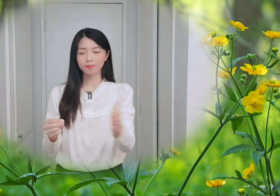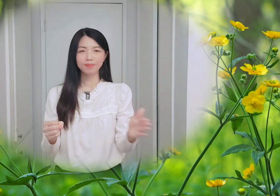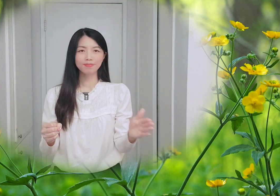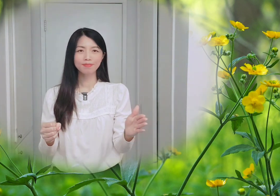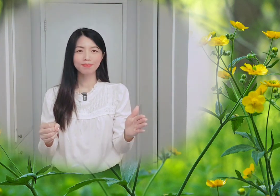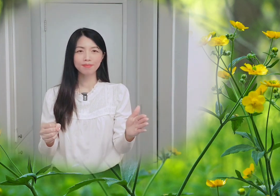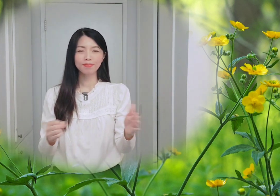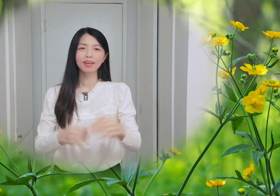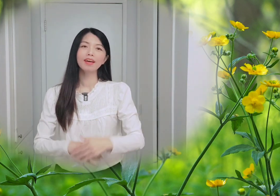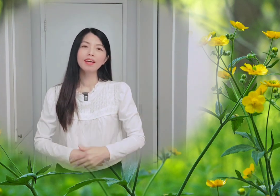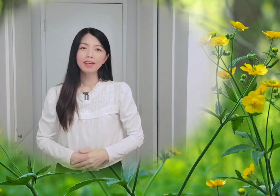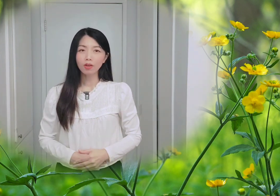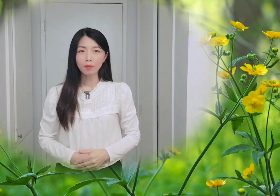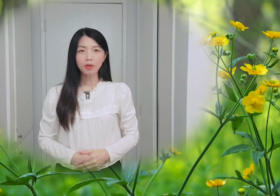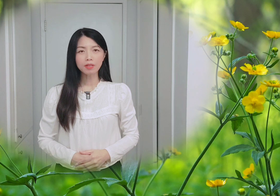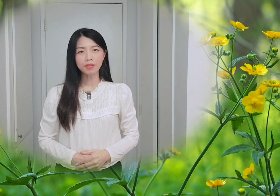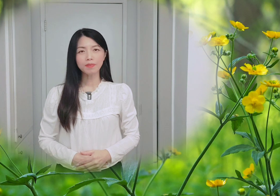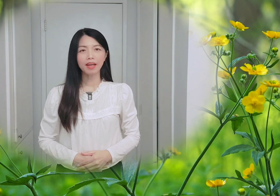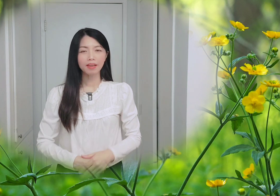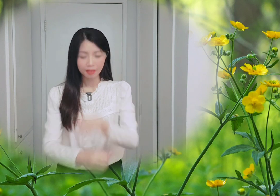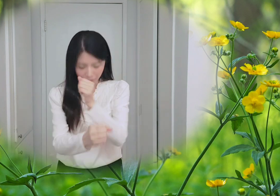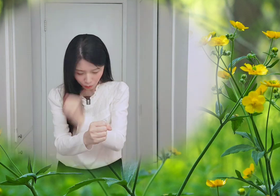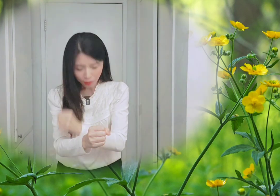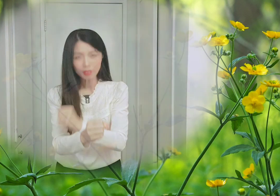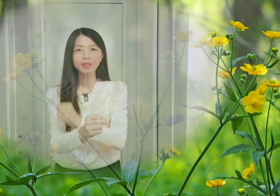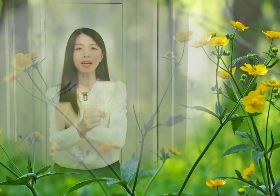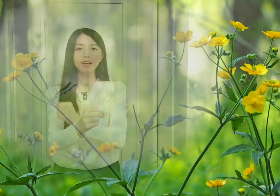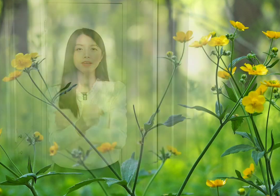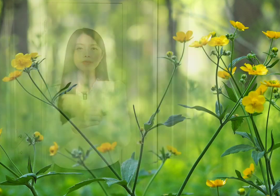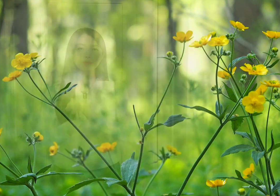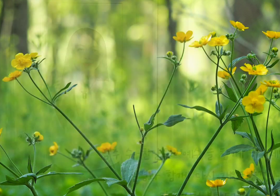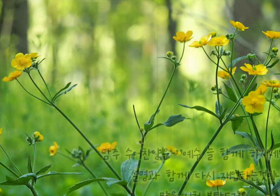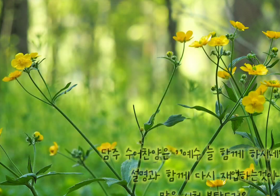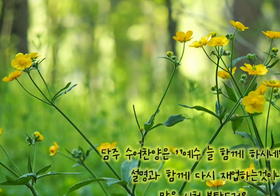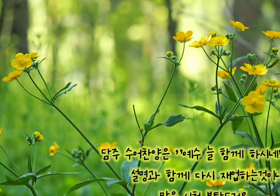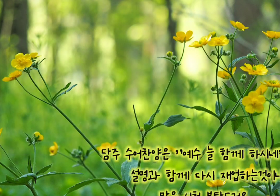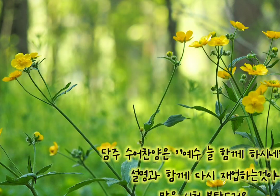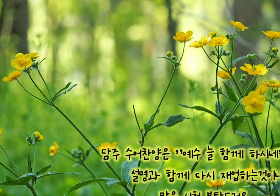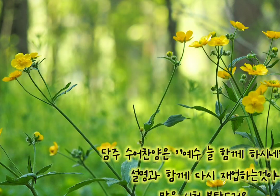나였기에. 이렇게 표현하시면 됩니다. 수고하셨습니다.